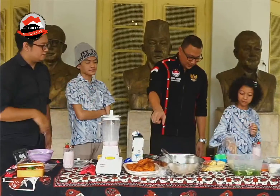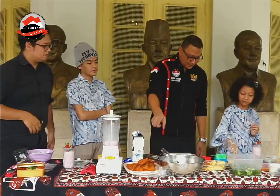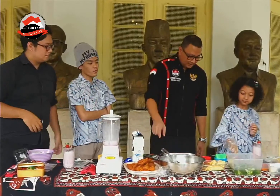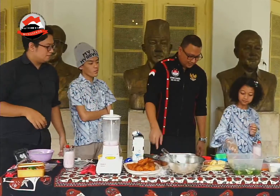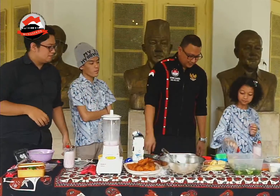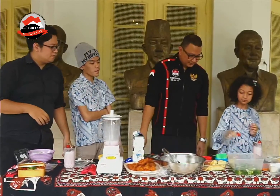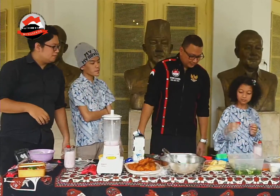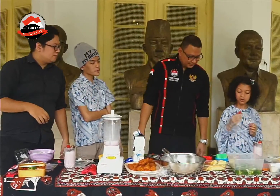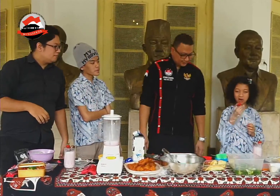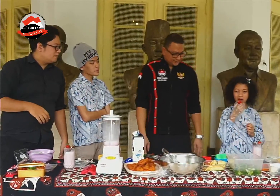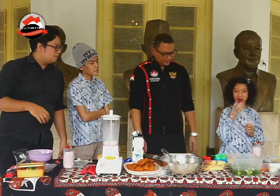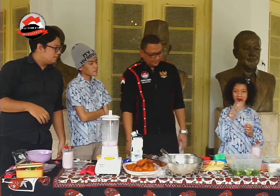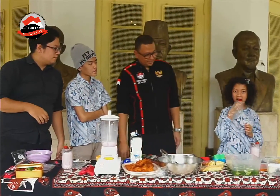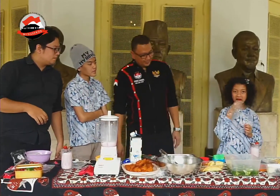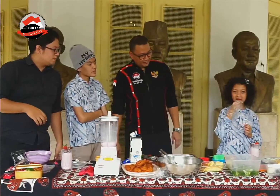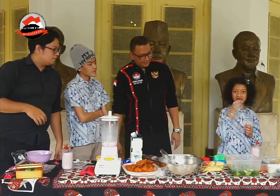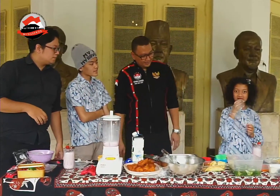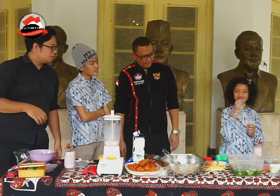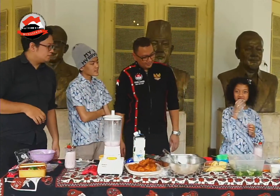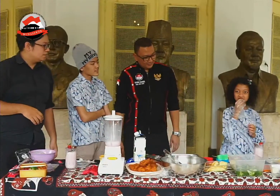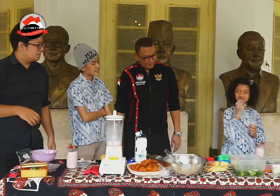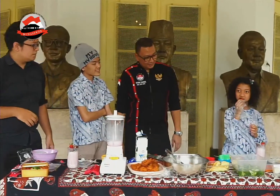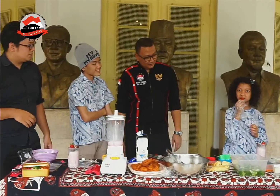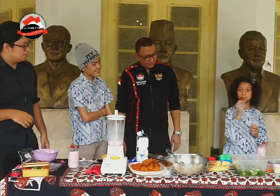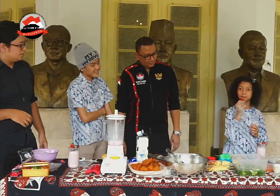katsunya tambah lagi.